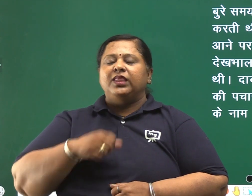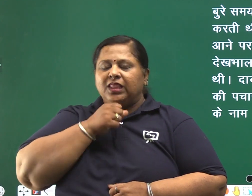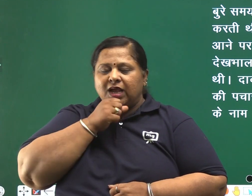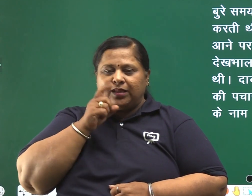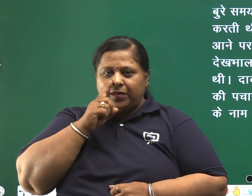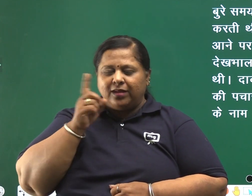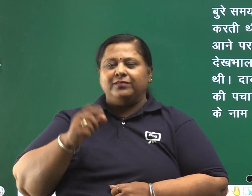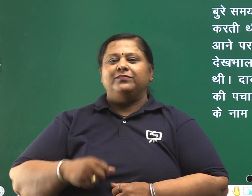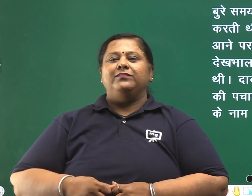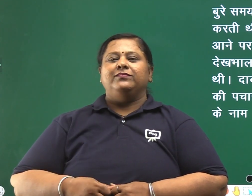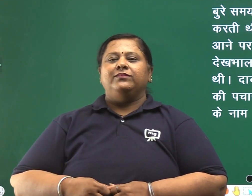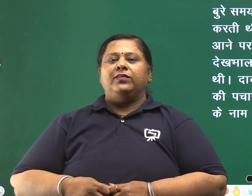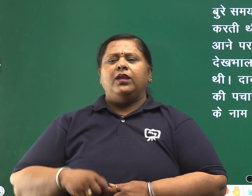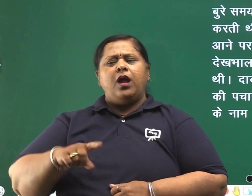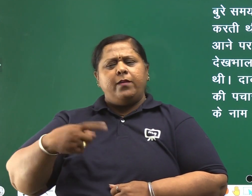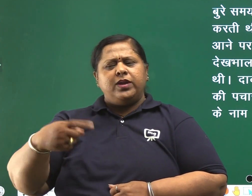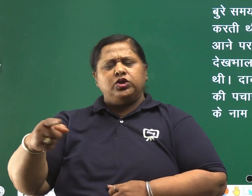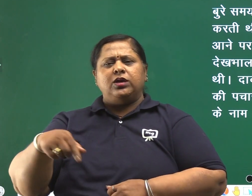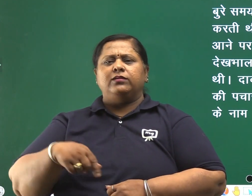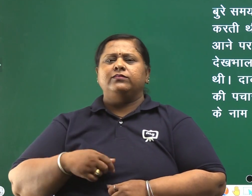माँ हमेशा